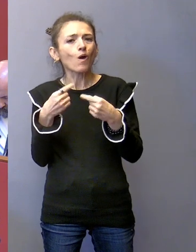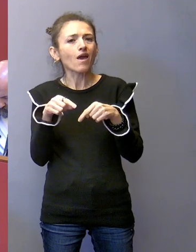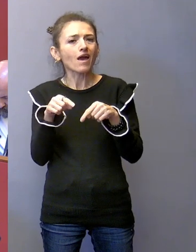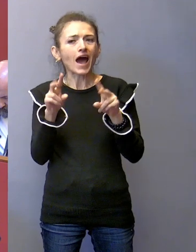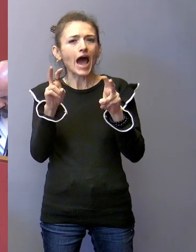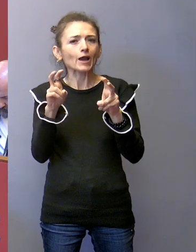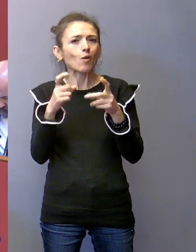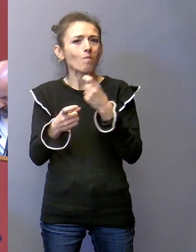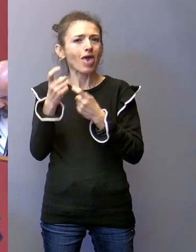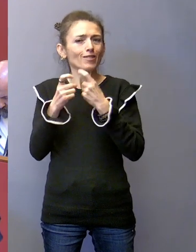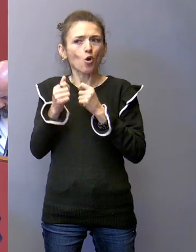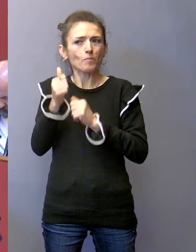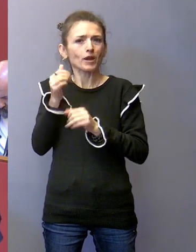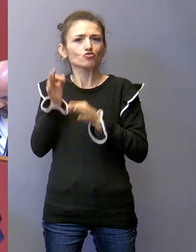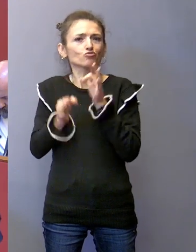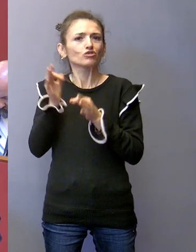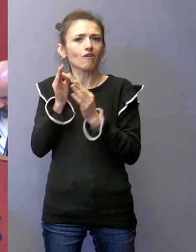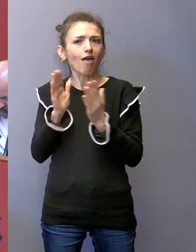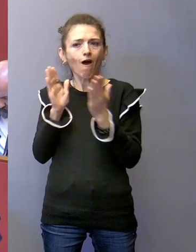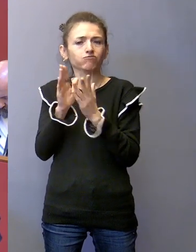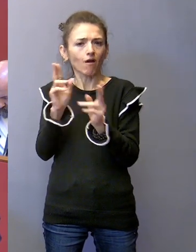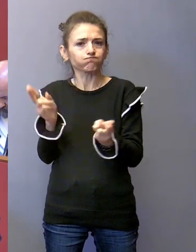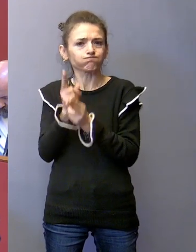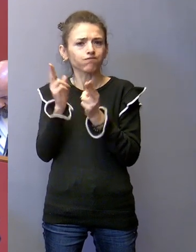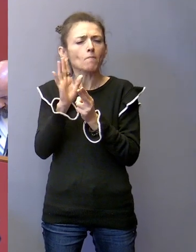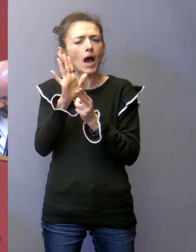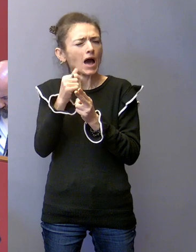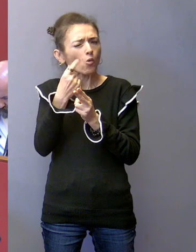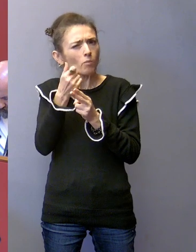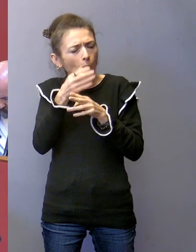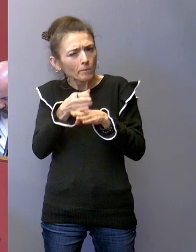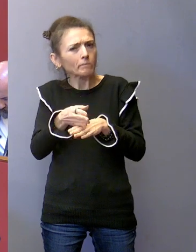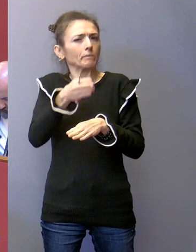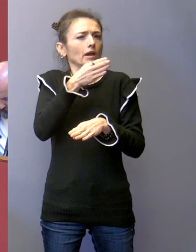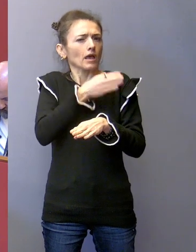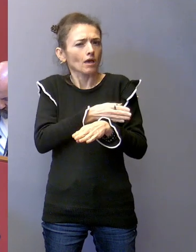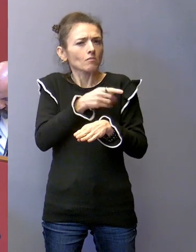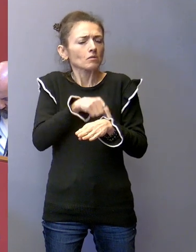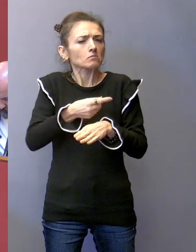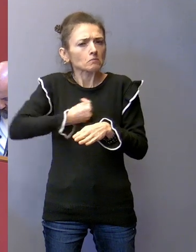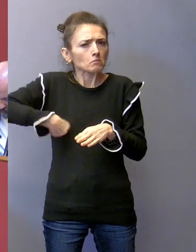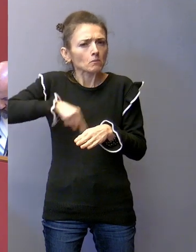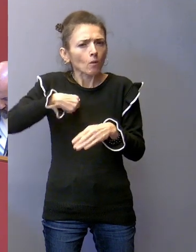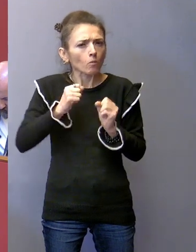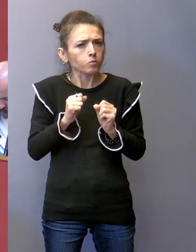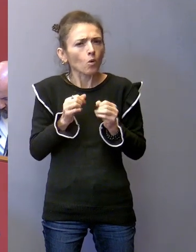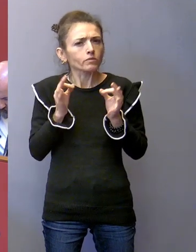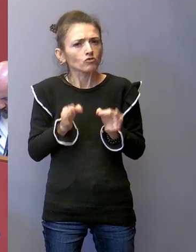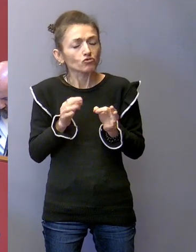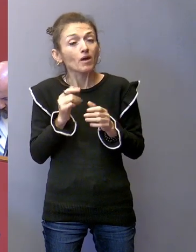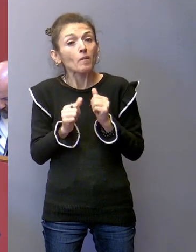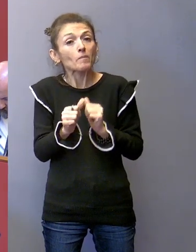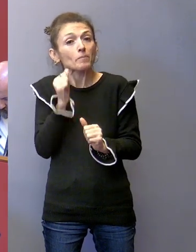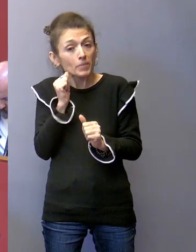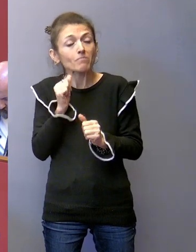il tema Monte che quello pregiudiziale ma qui siamo ancora un minuto prima quindi un minuto prima noi possiamo decidere di affrontare prima